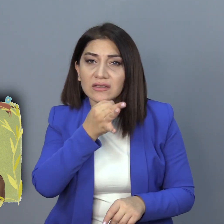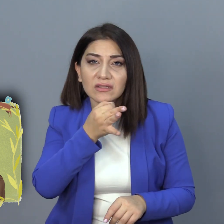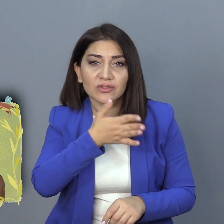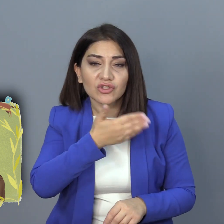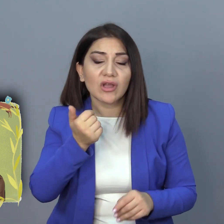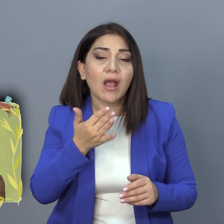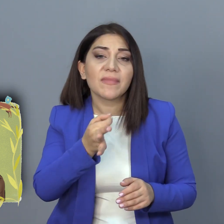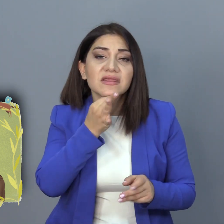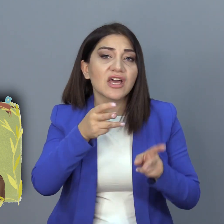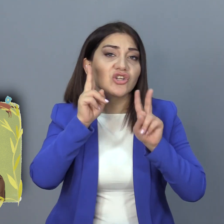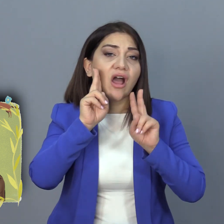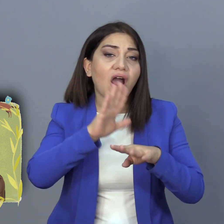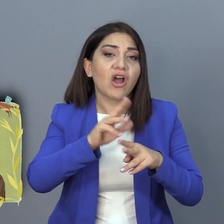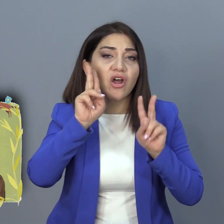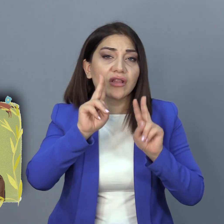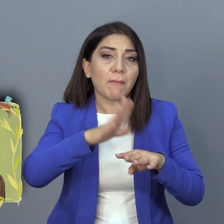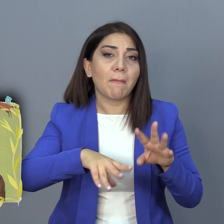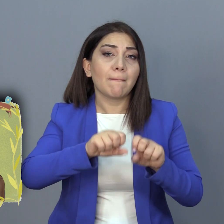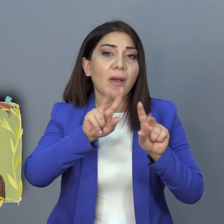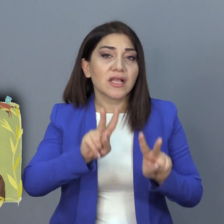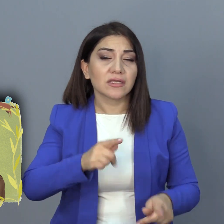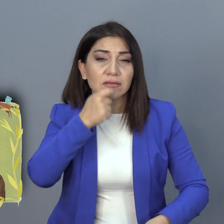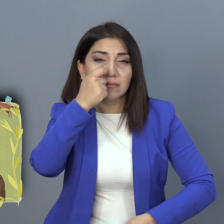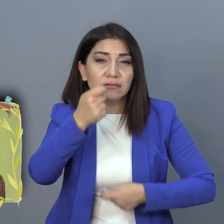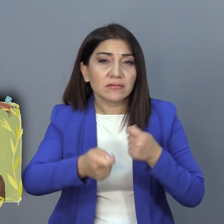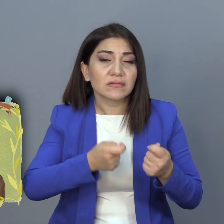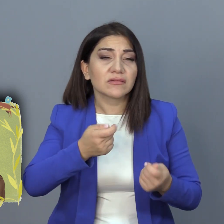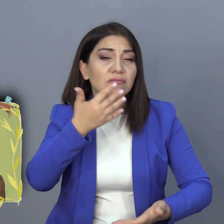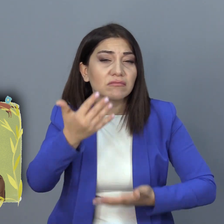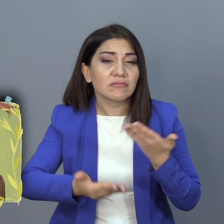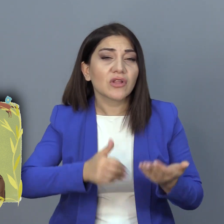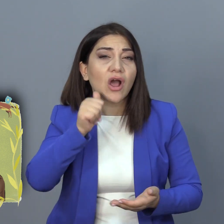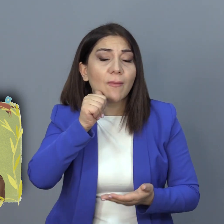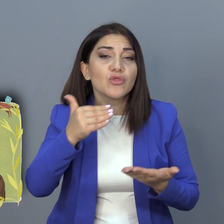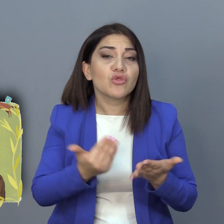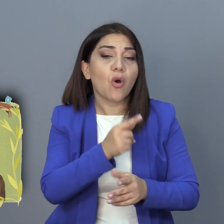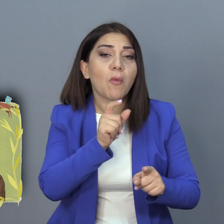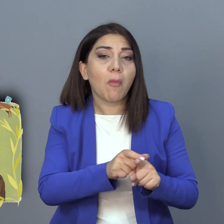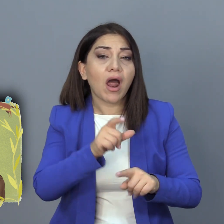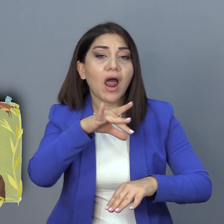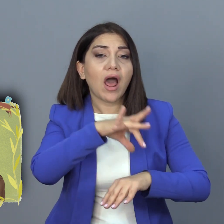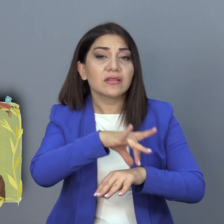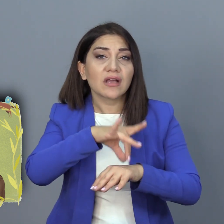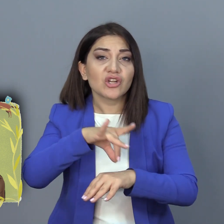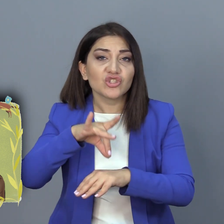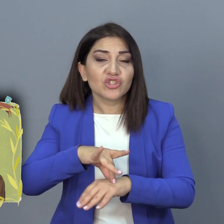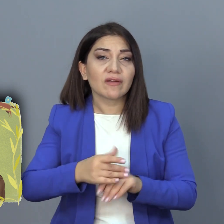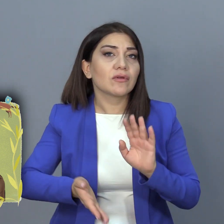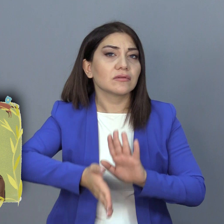հայթնիչ է մասնագետներին։ ուսումնասիրություններ նորեցոր հայտնաբերում են նոր հատկանիշներ, որոնք երբեք չեին նկատվել այուտիզմ